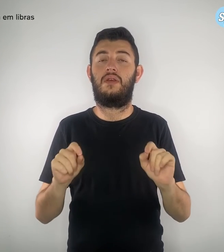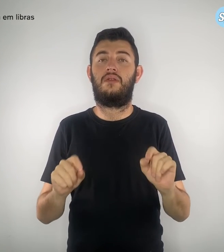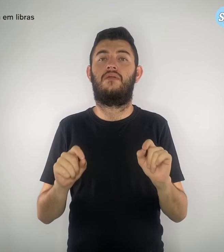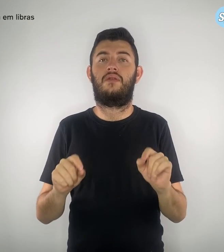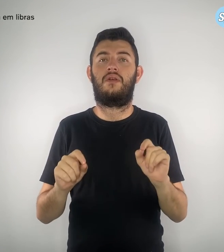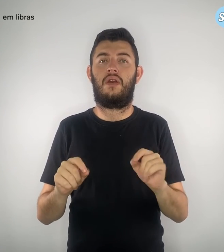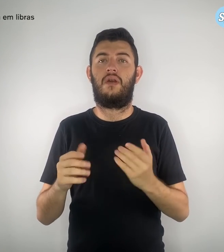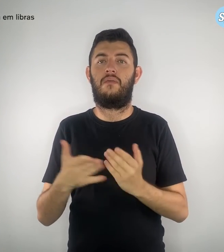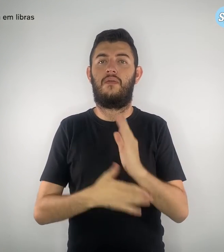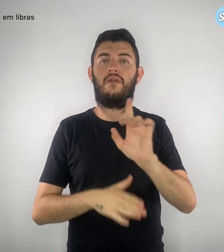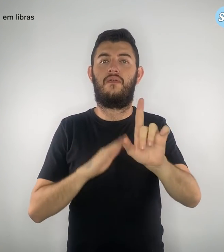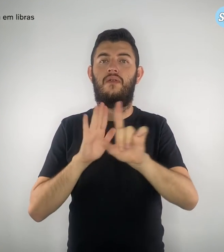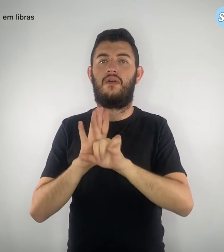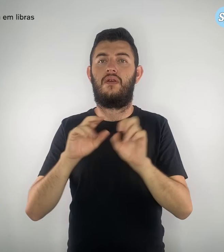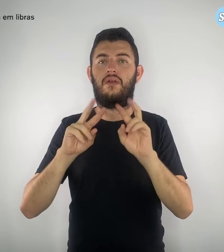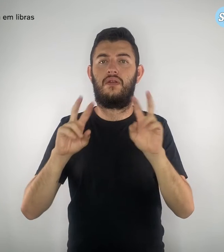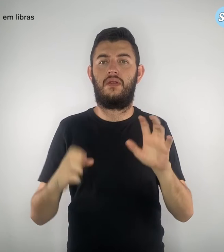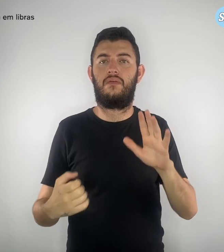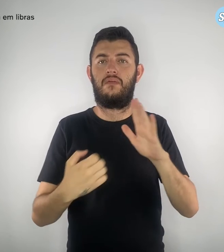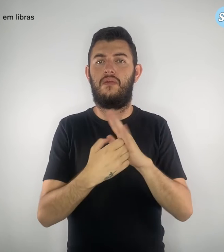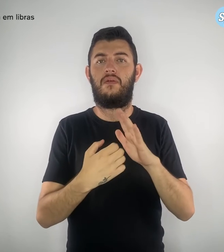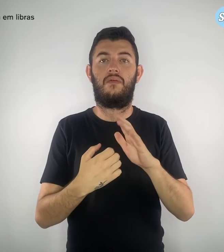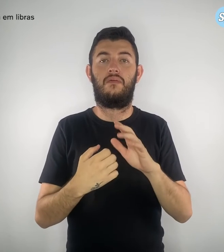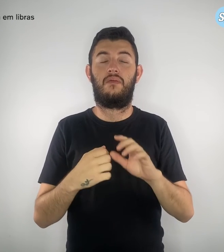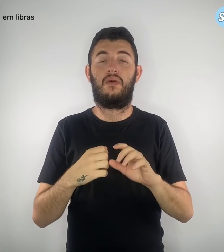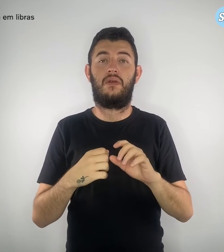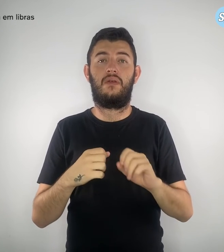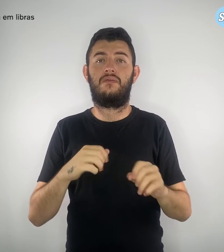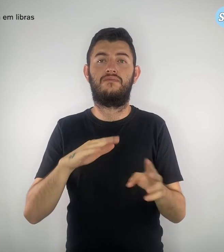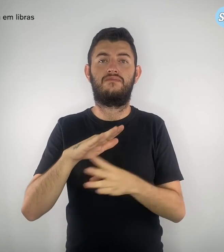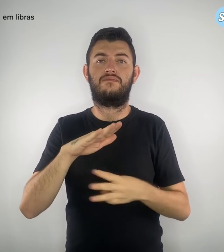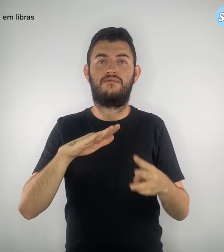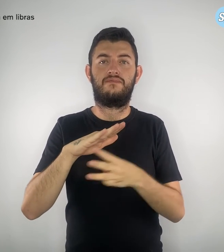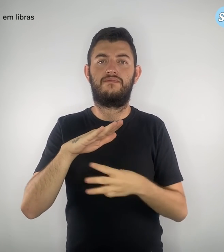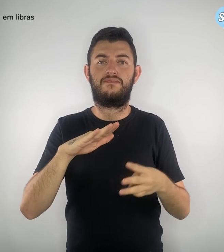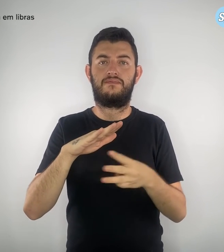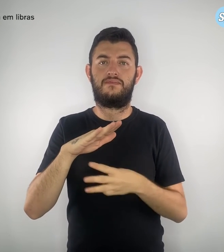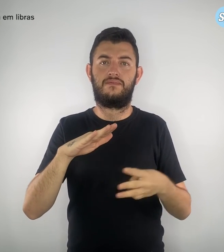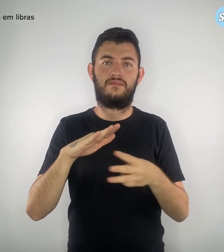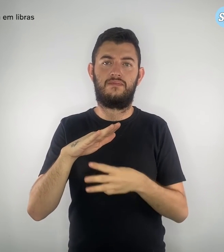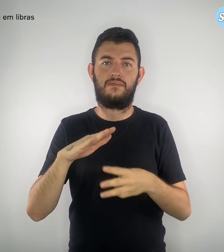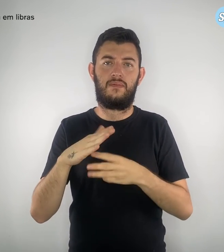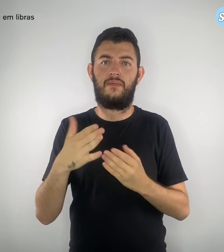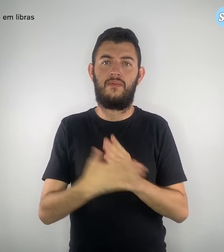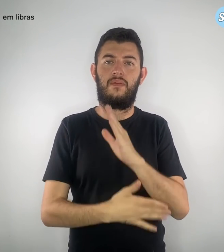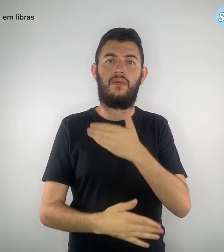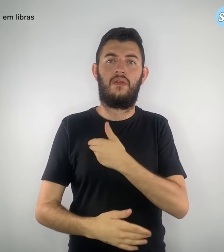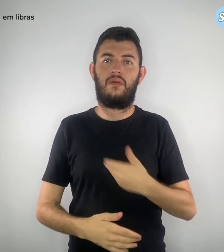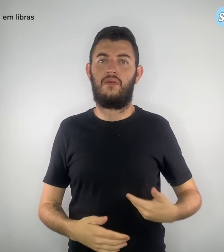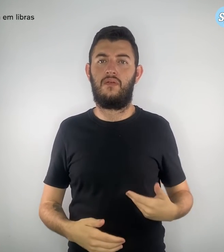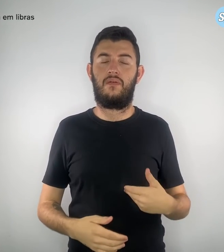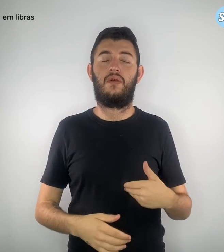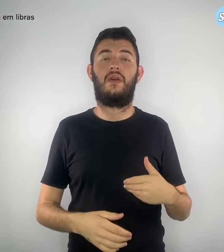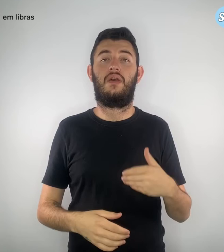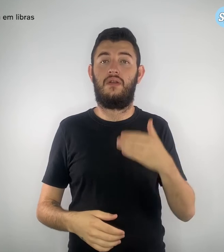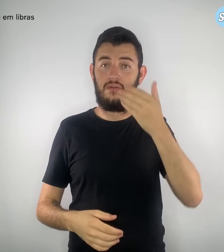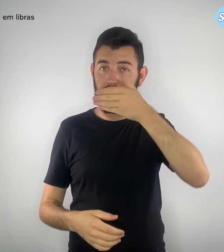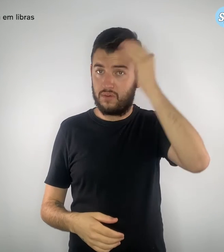Lei das Terceirizações Irrestritas, aprovada no governo Temer. Se a PEC 32